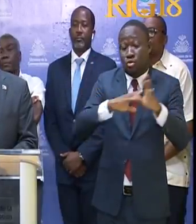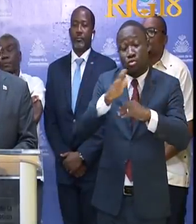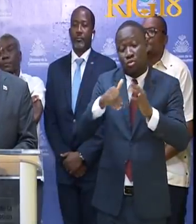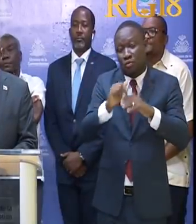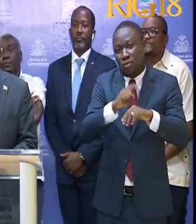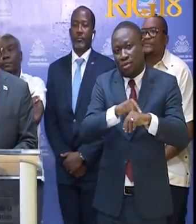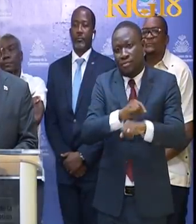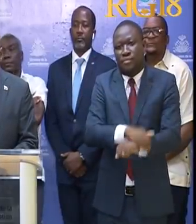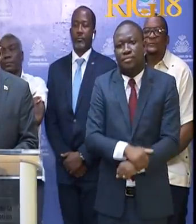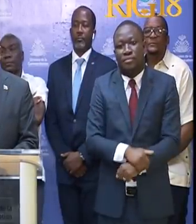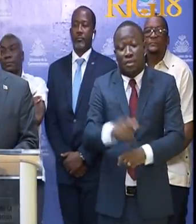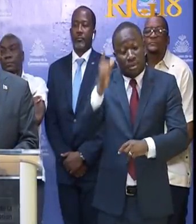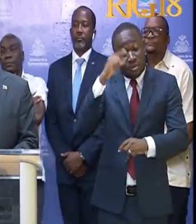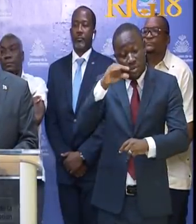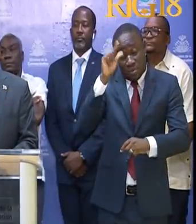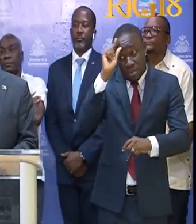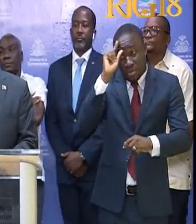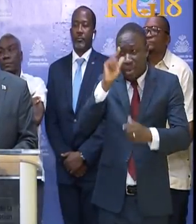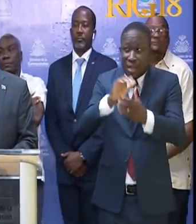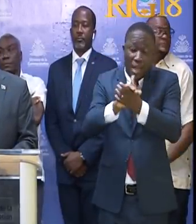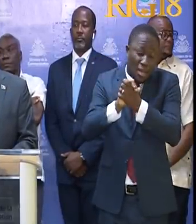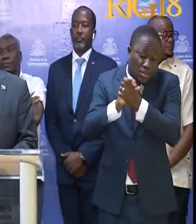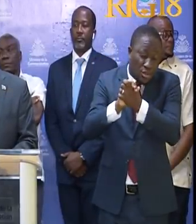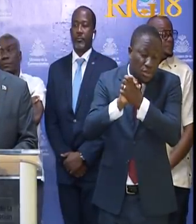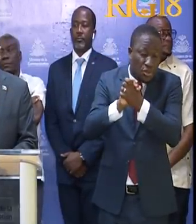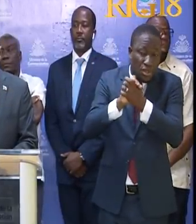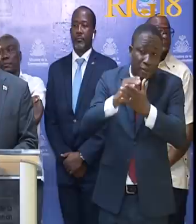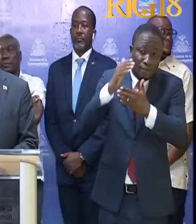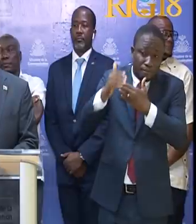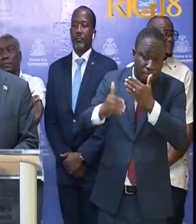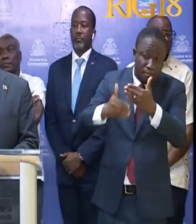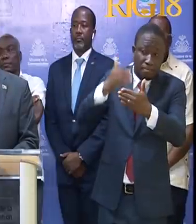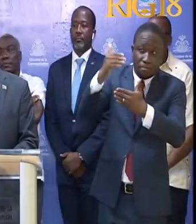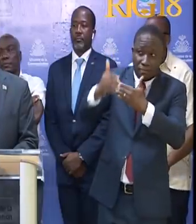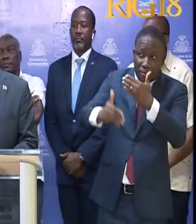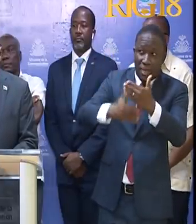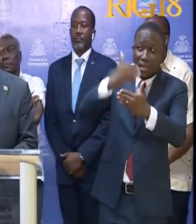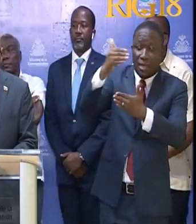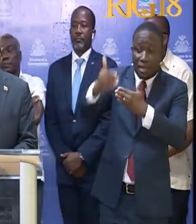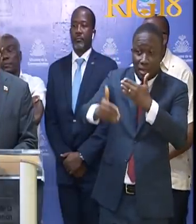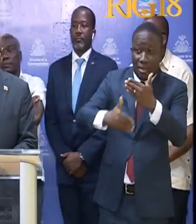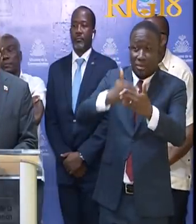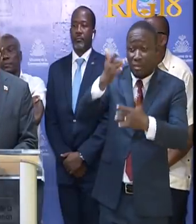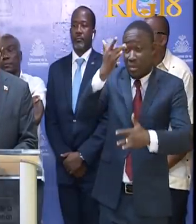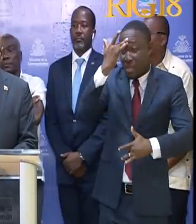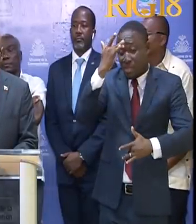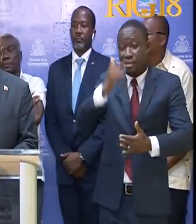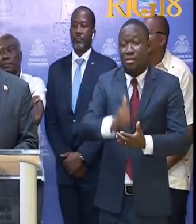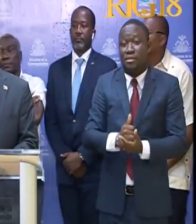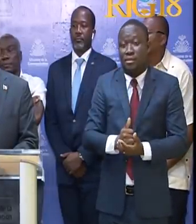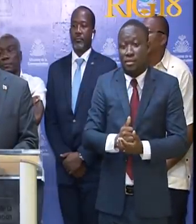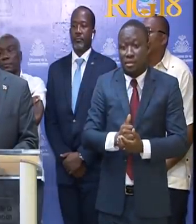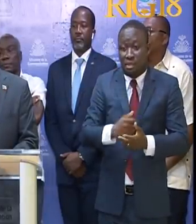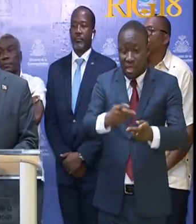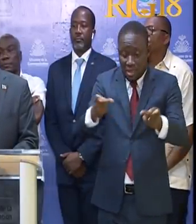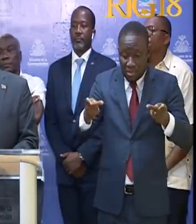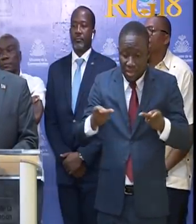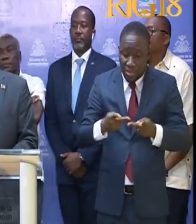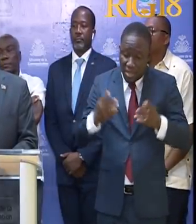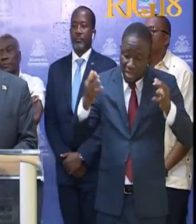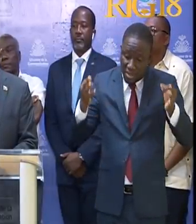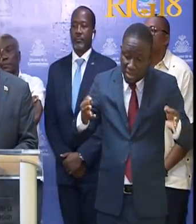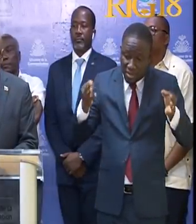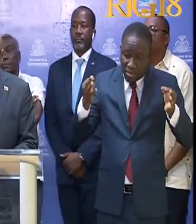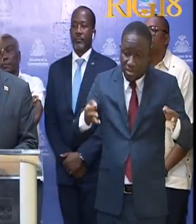Toutefois, le gouvernement assure le suivi de la situation épidémiologique et la mise en place des mesures